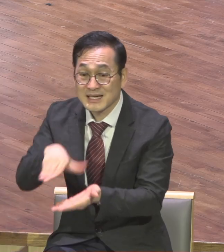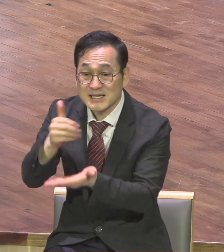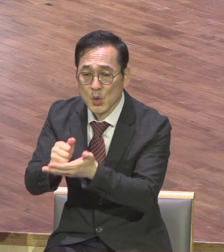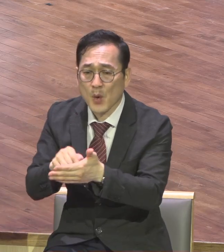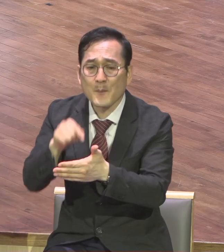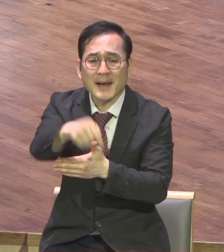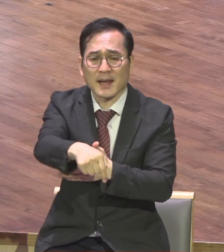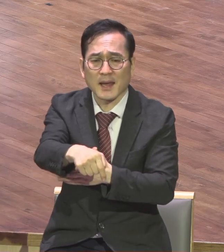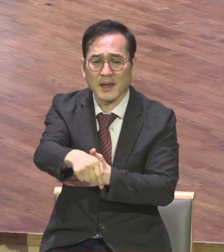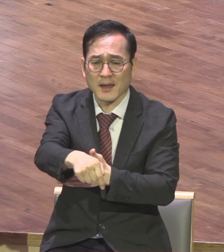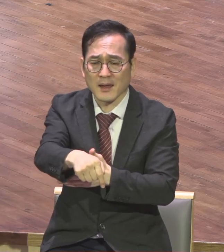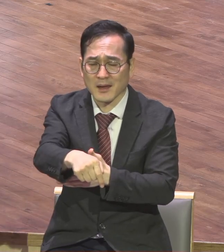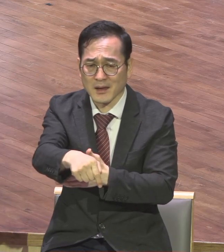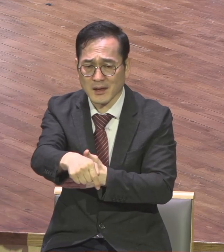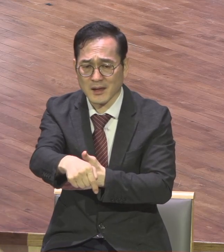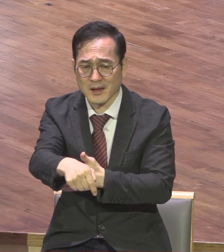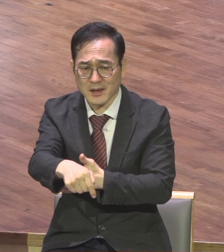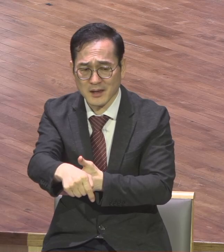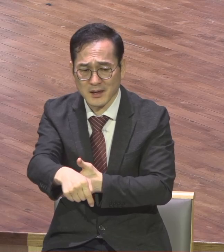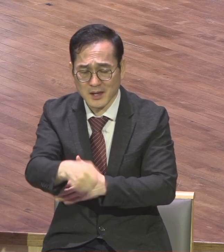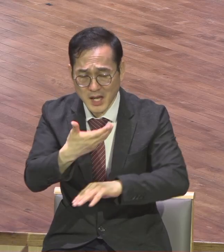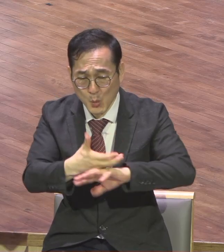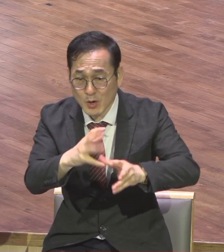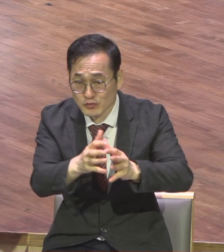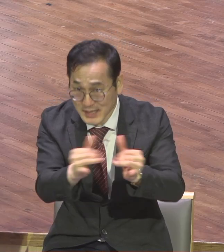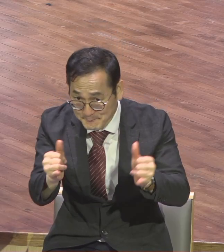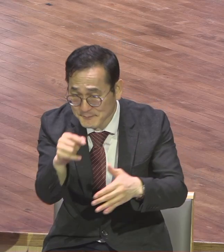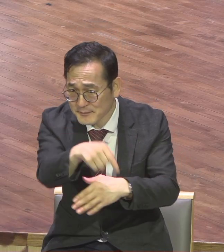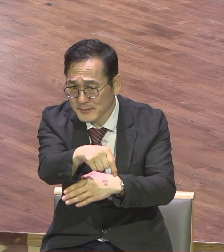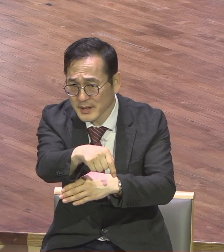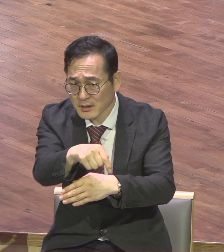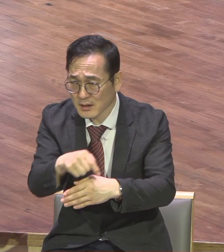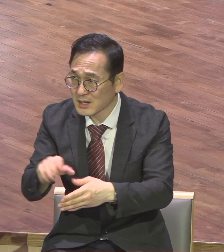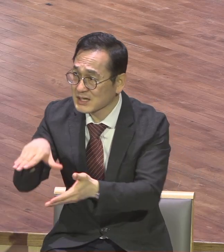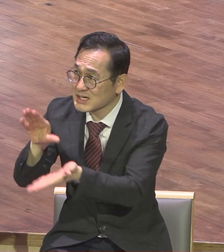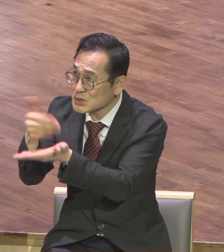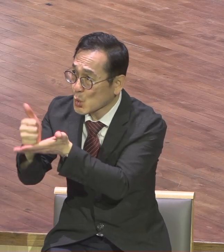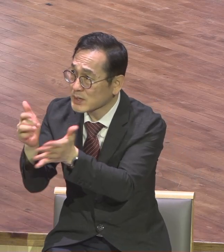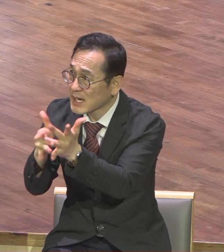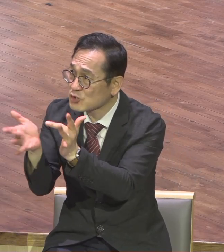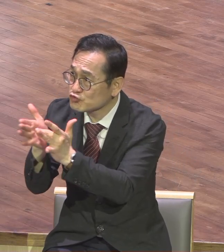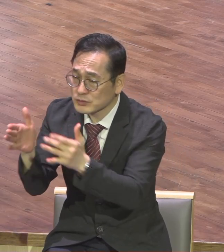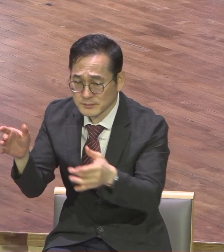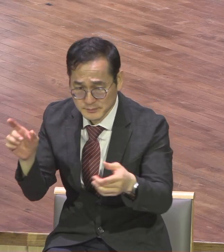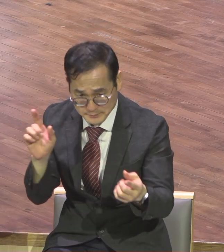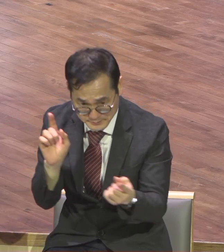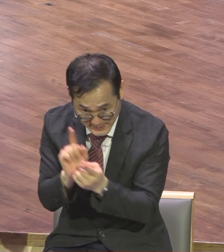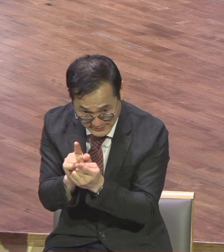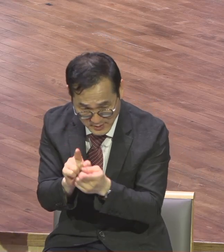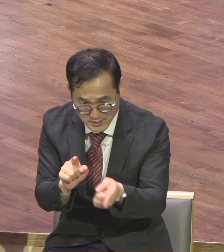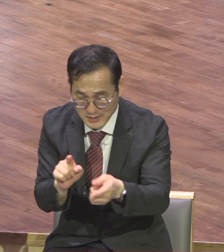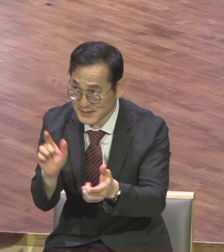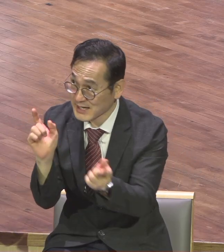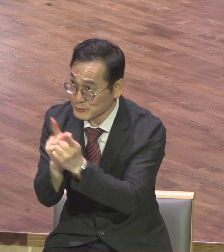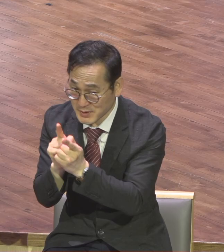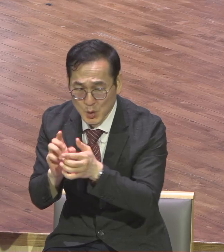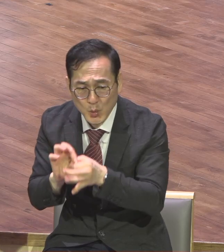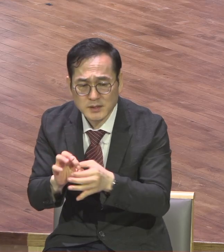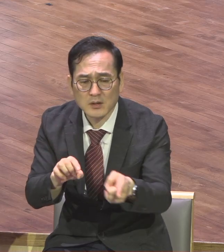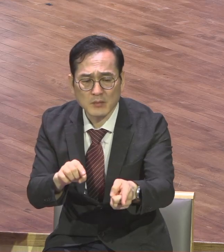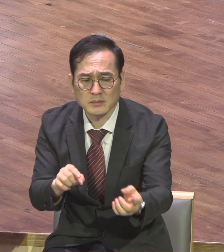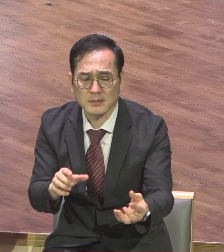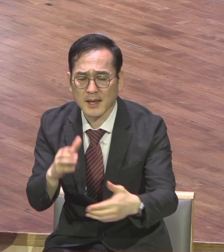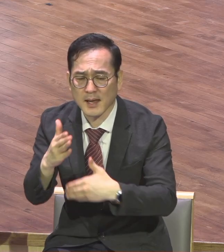있었던 이방인들이 이제는 예수 그리스도의 피로 인해서 하나님과 가까워졌다. 16절에는 더 구체적으로